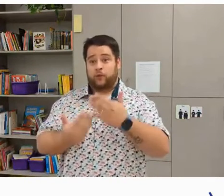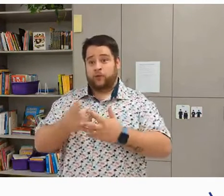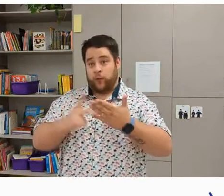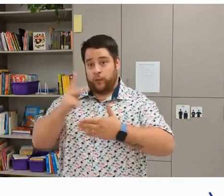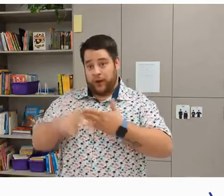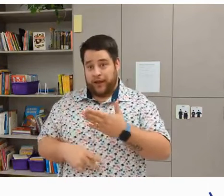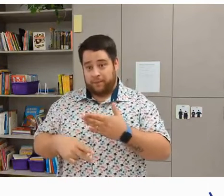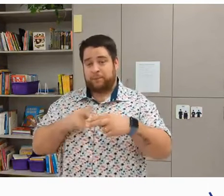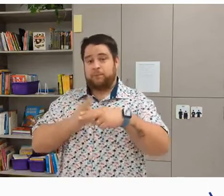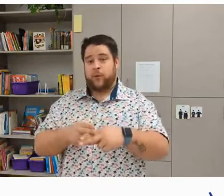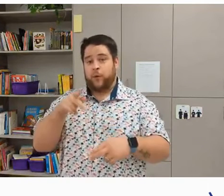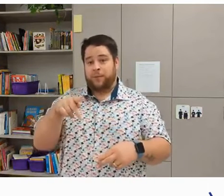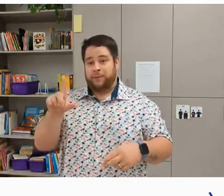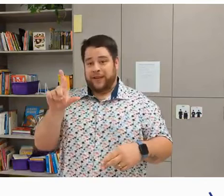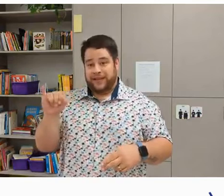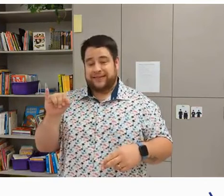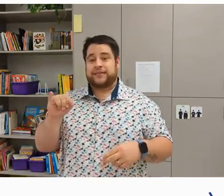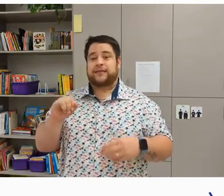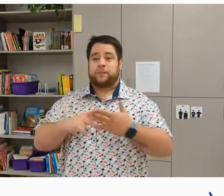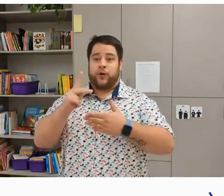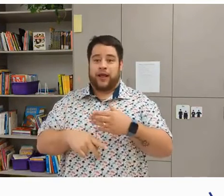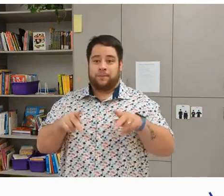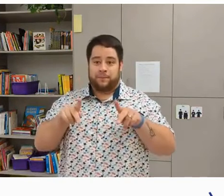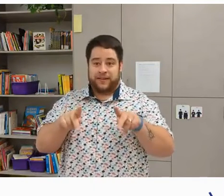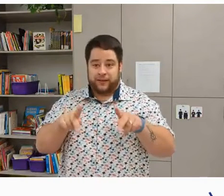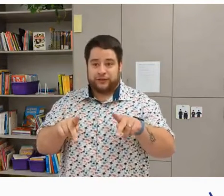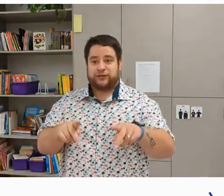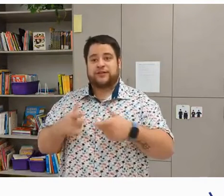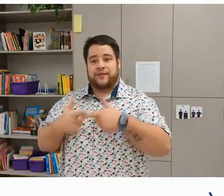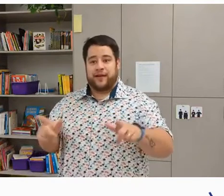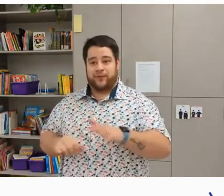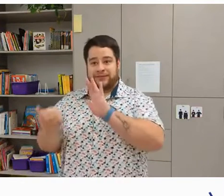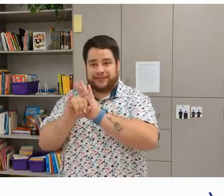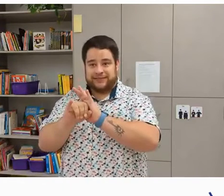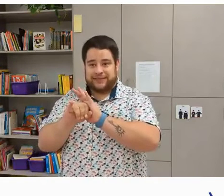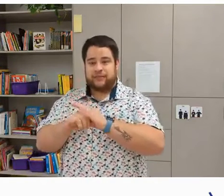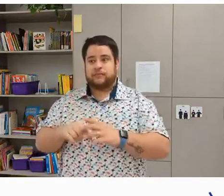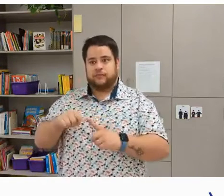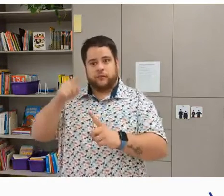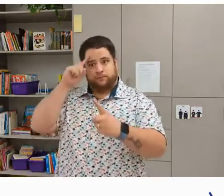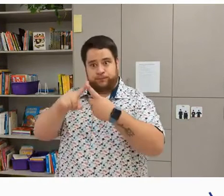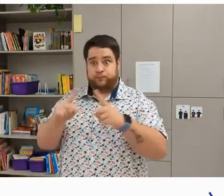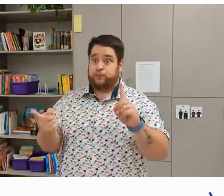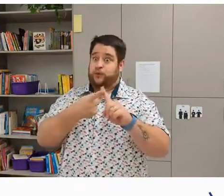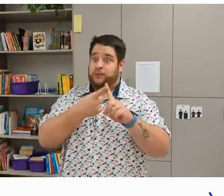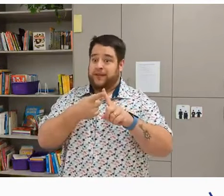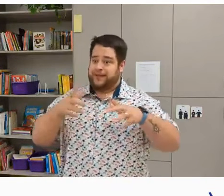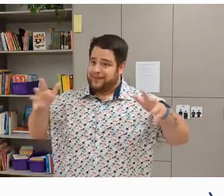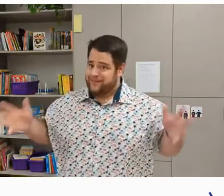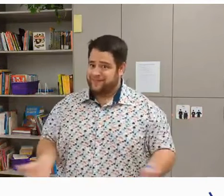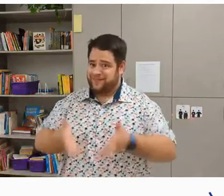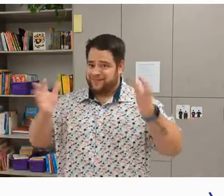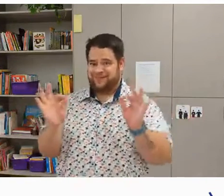de langue et identité. Et puis le but premier, effectivement, c'est de valoriser la langue des signes pour les enfants sourds